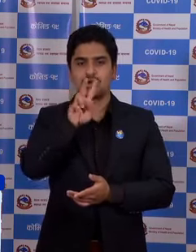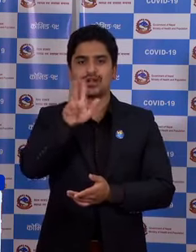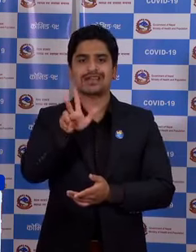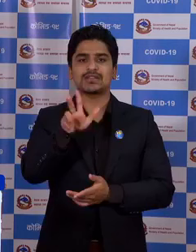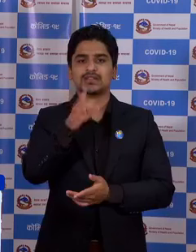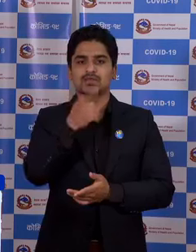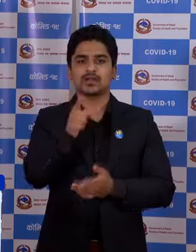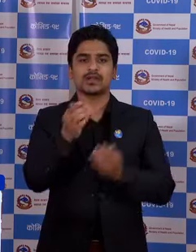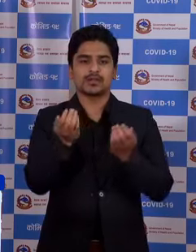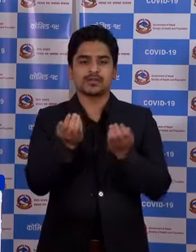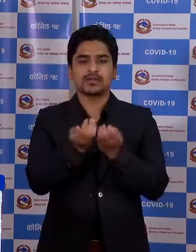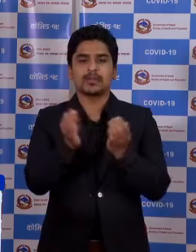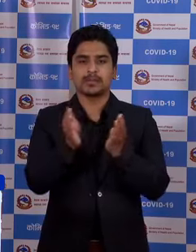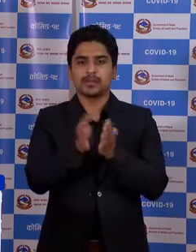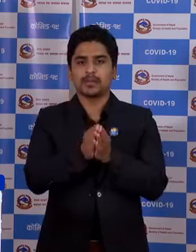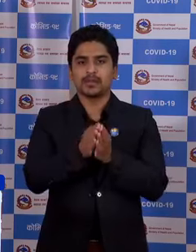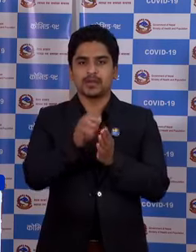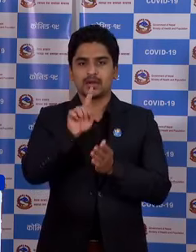1,628 गरी कुल